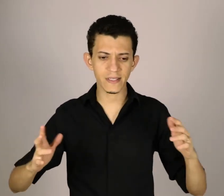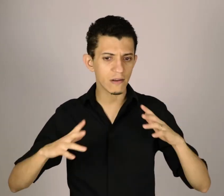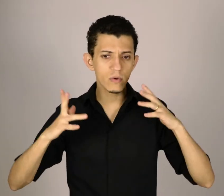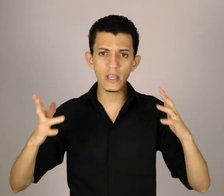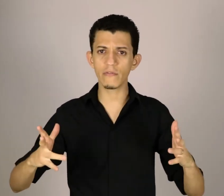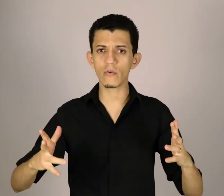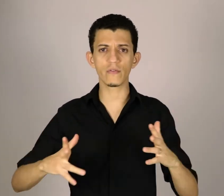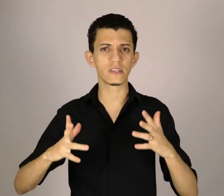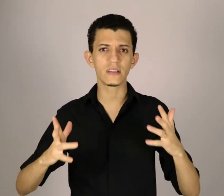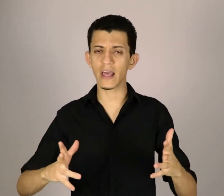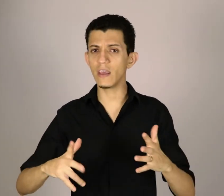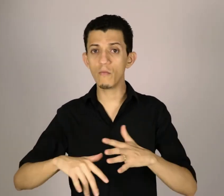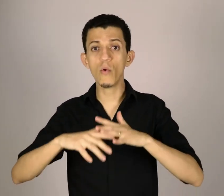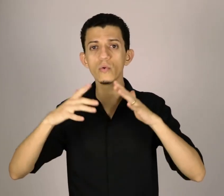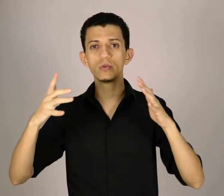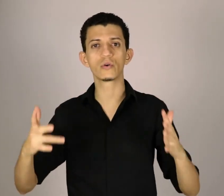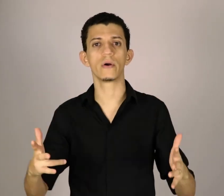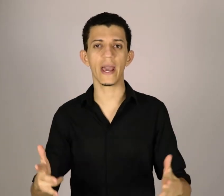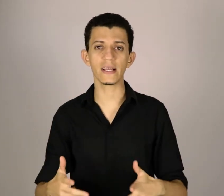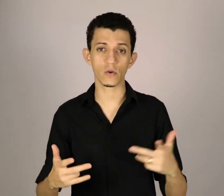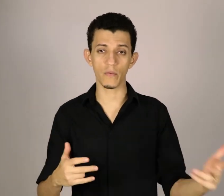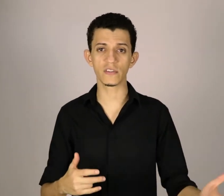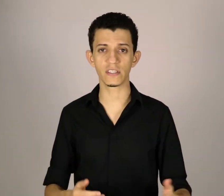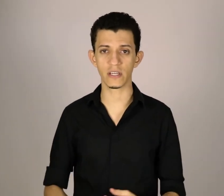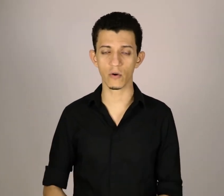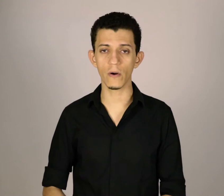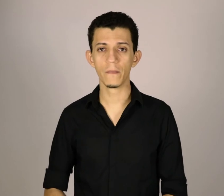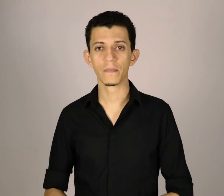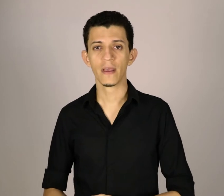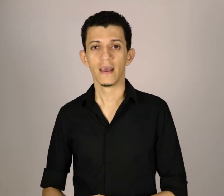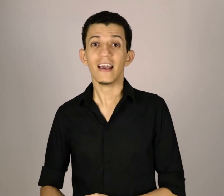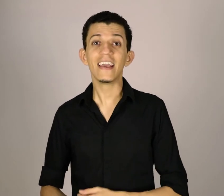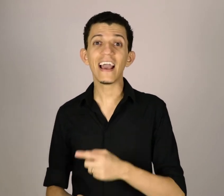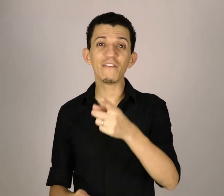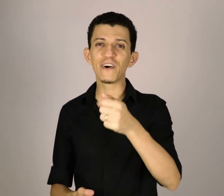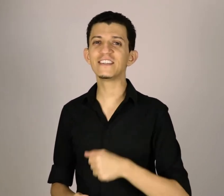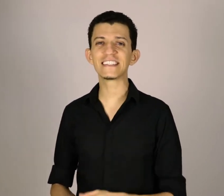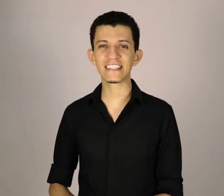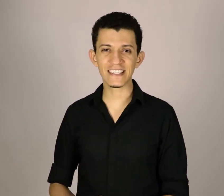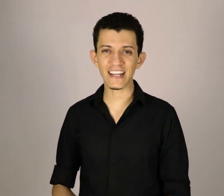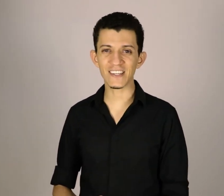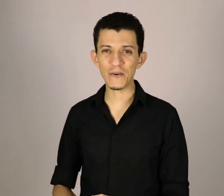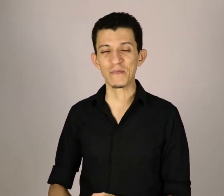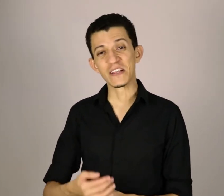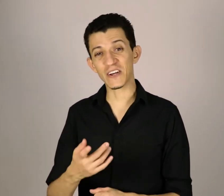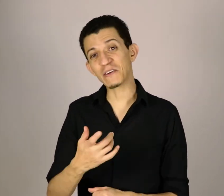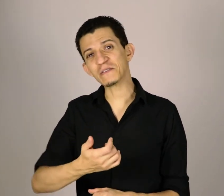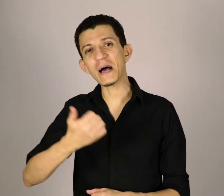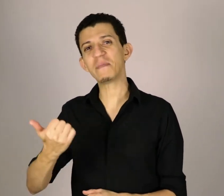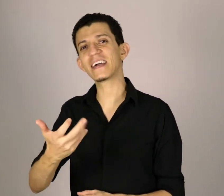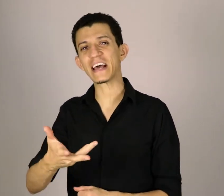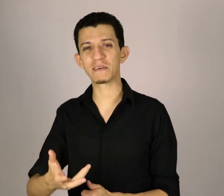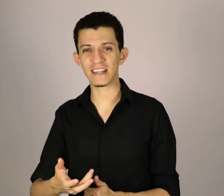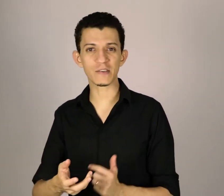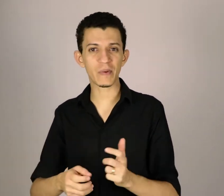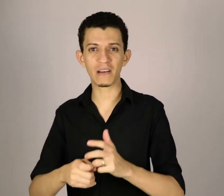tem um nível que você tem aí, o mundo te conhece, como você chegou? E aí ele foi disso a citação, só que eu não sabia que era uma citação, porque ele